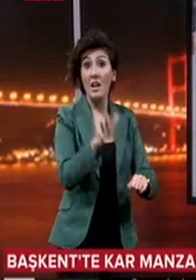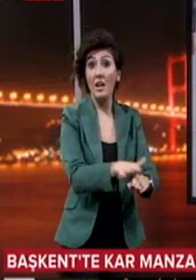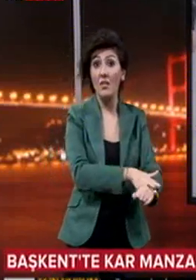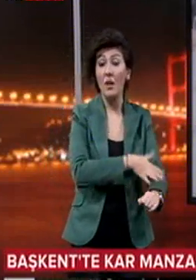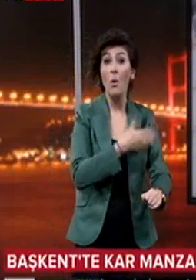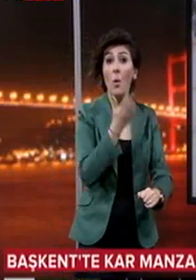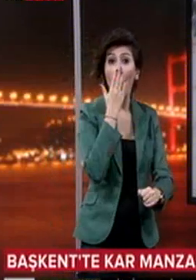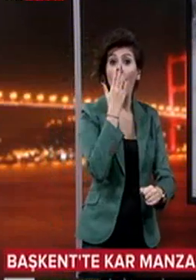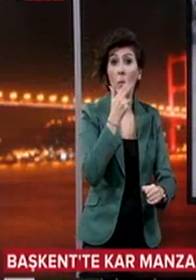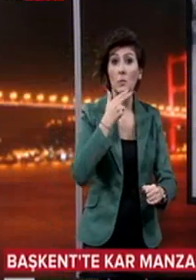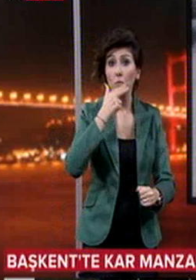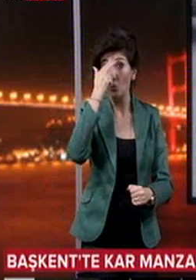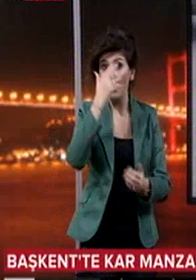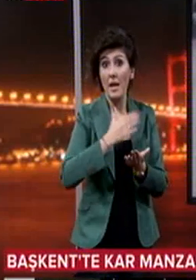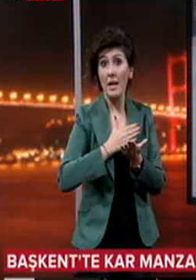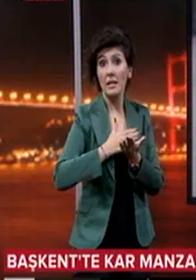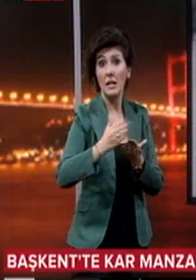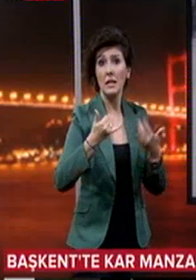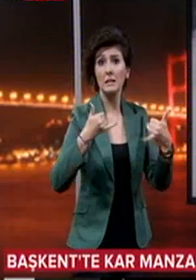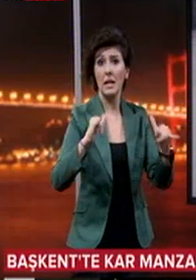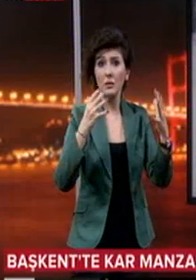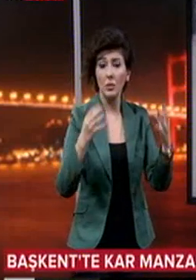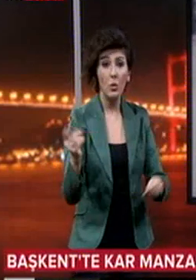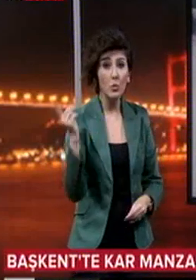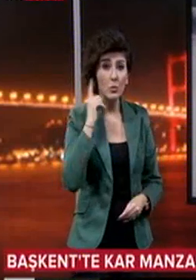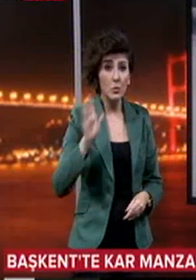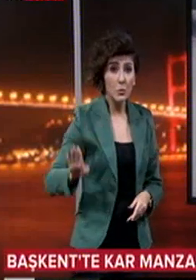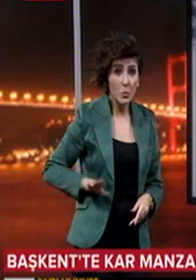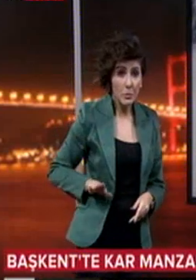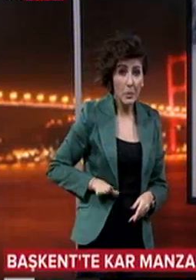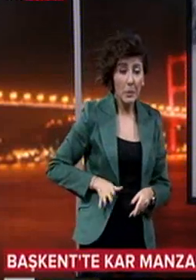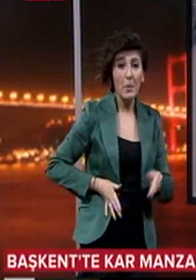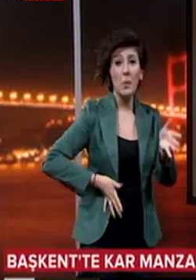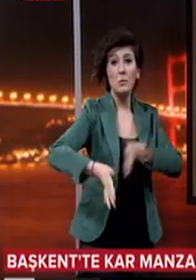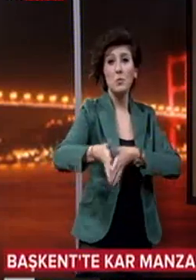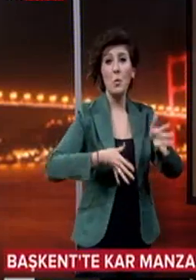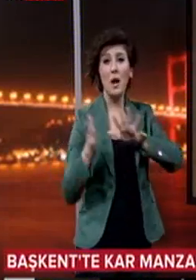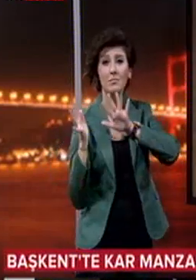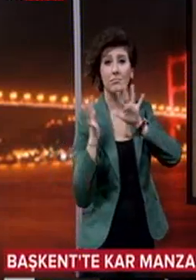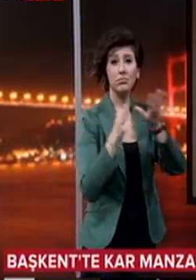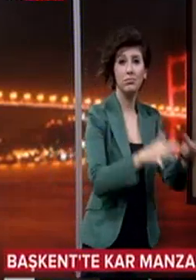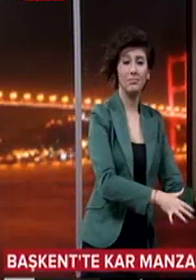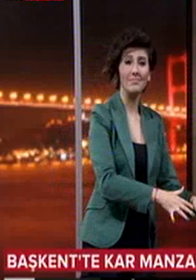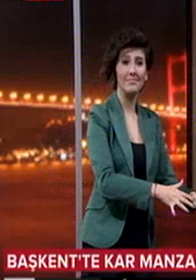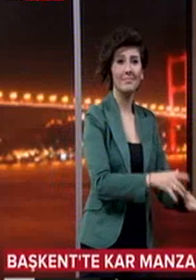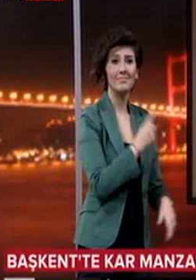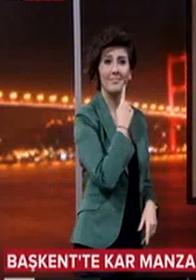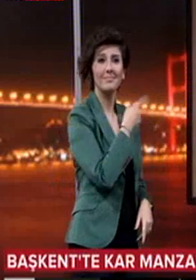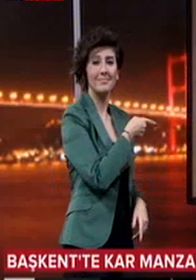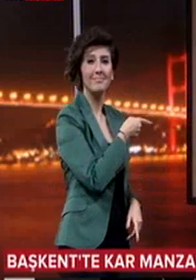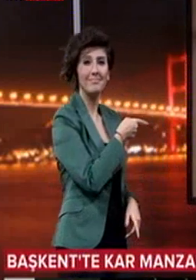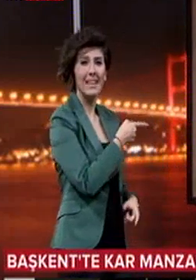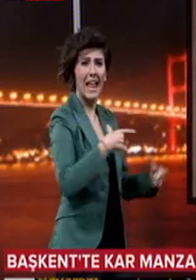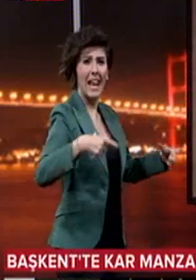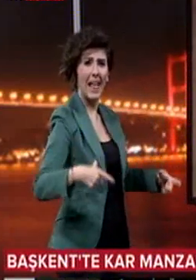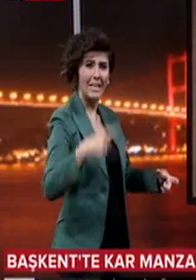Ankara Valiliği'nin okulları cumaya kadar tatil ettiğini duyan çocuklarsa sokaklara akın etti.